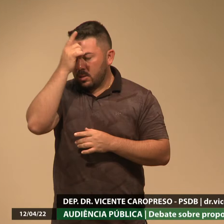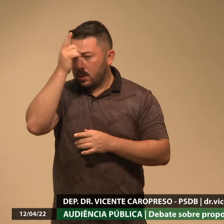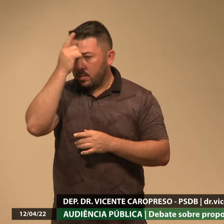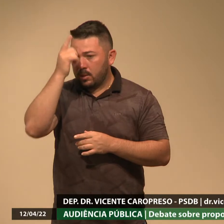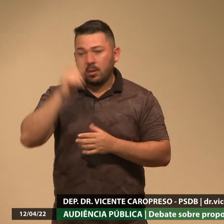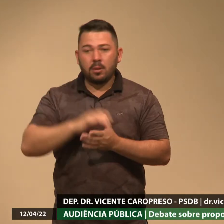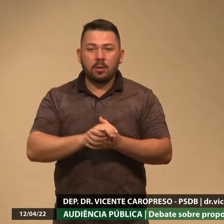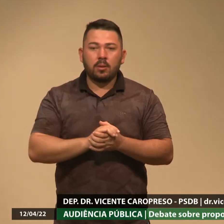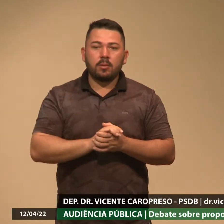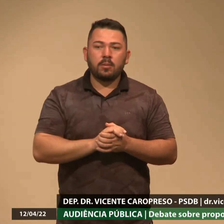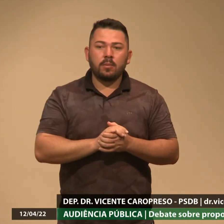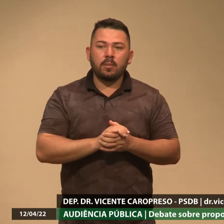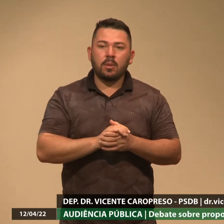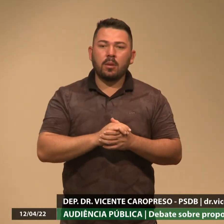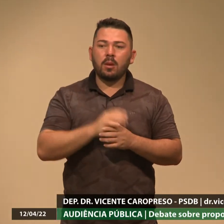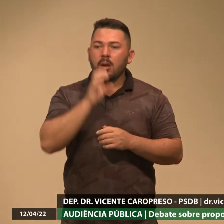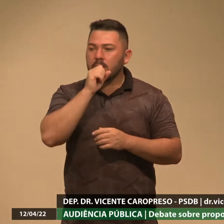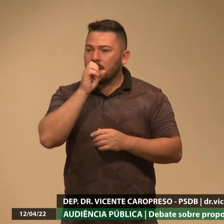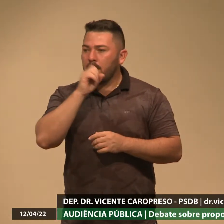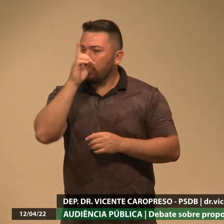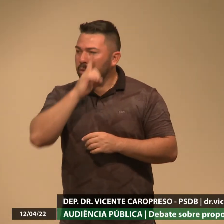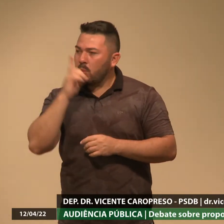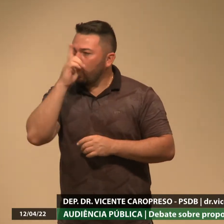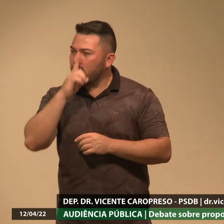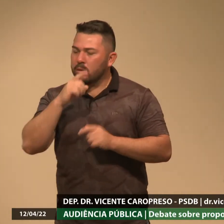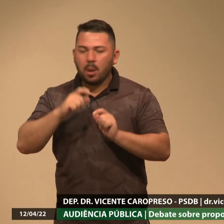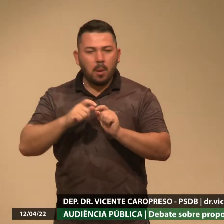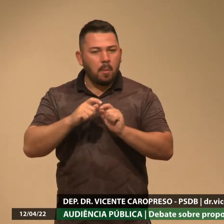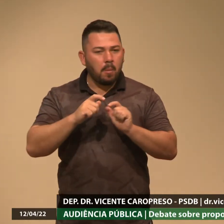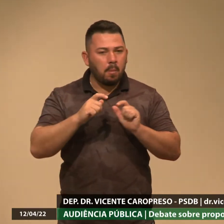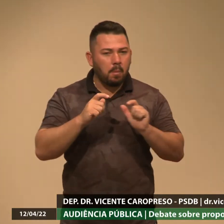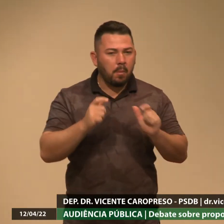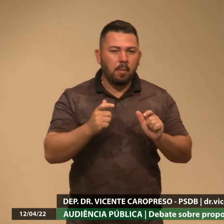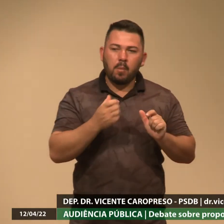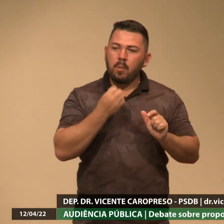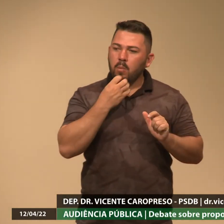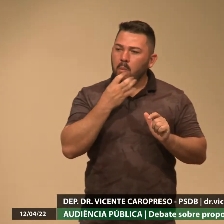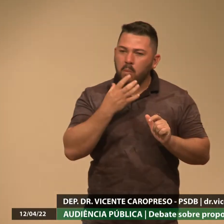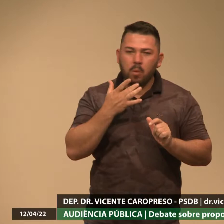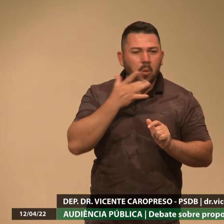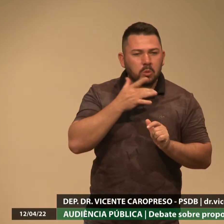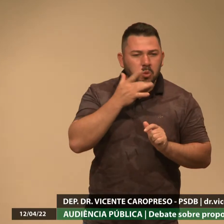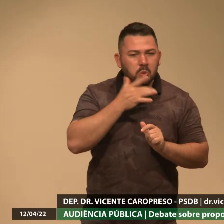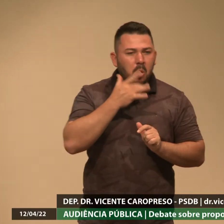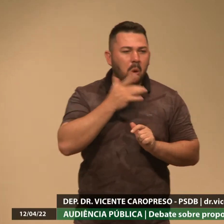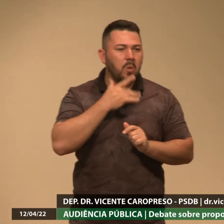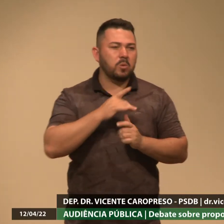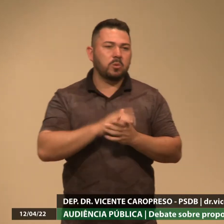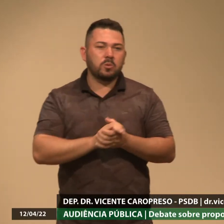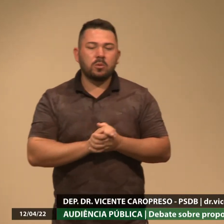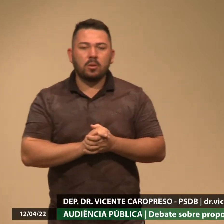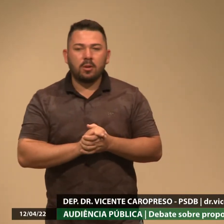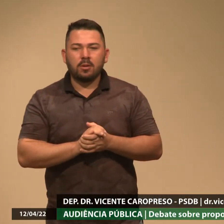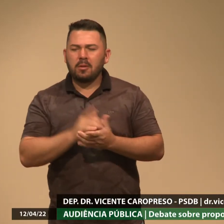os nossos sábados e domingos são muito gostosos né gostosa é o verdadeiro sentido da palavra